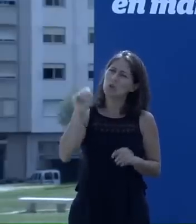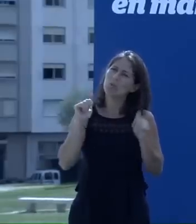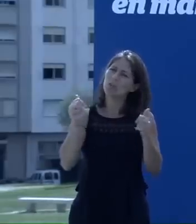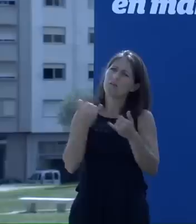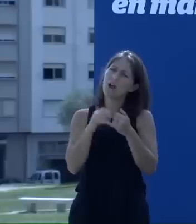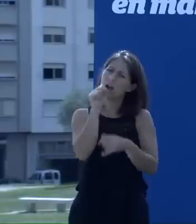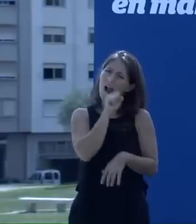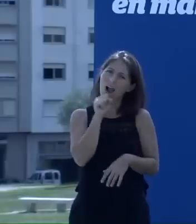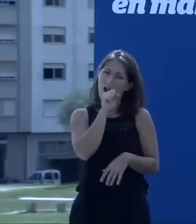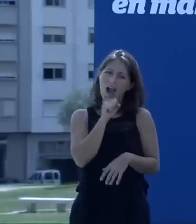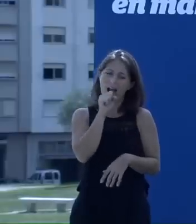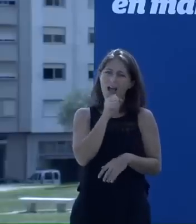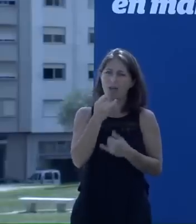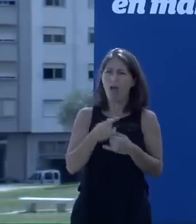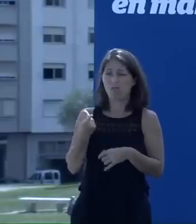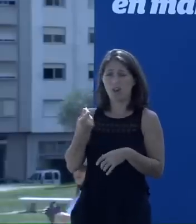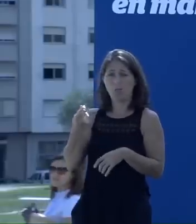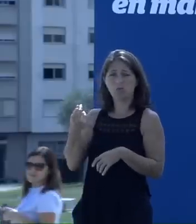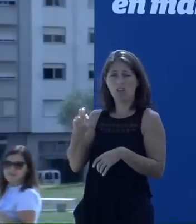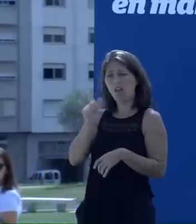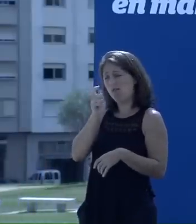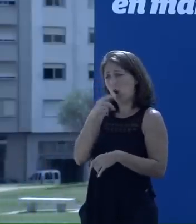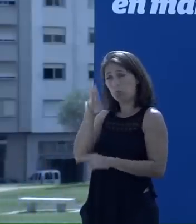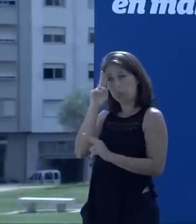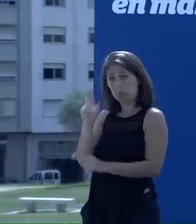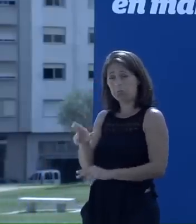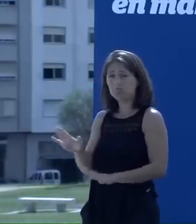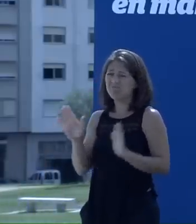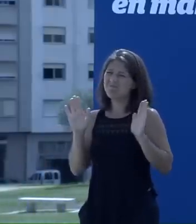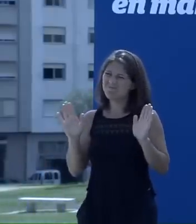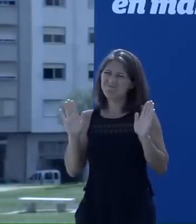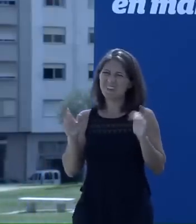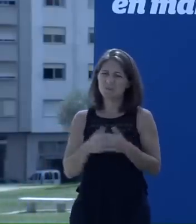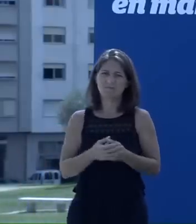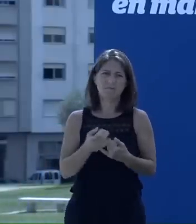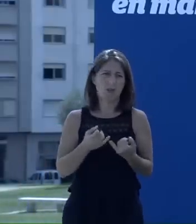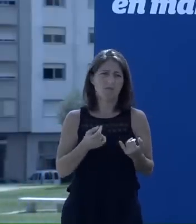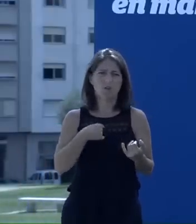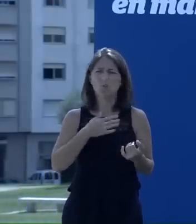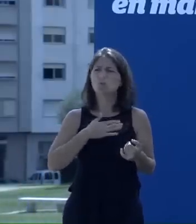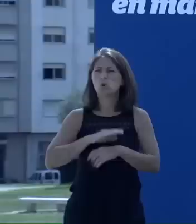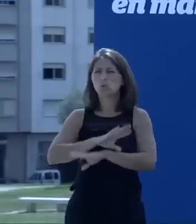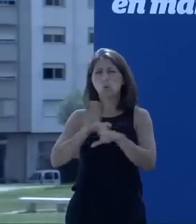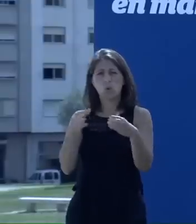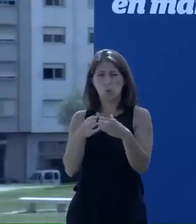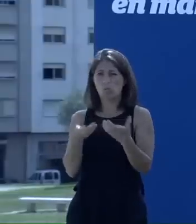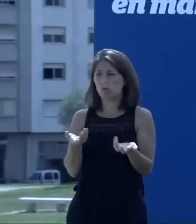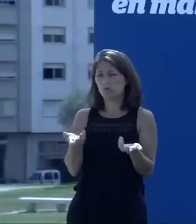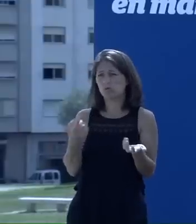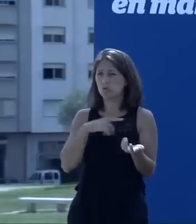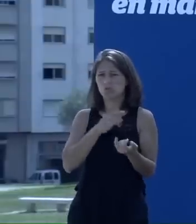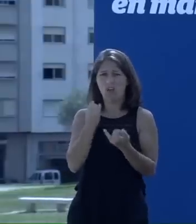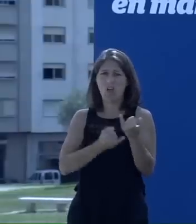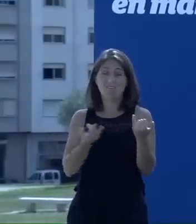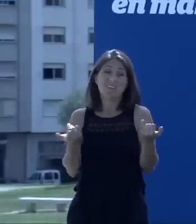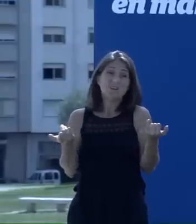unha canción a Núñez Feijóo. Pero os Cuchufellos, que é o grupo no que eu toco, non temos ningún narco